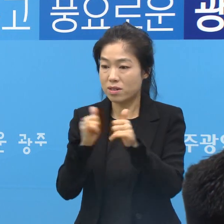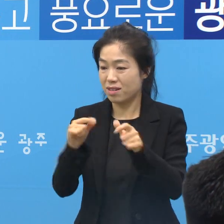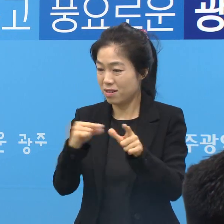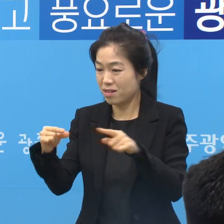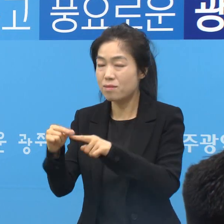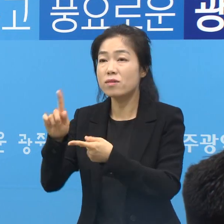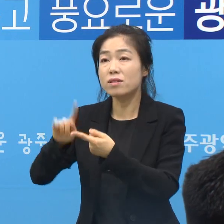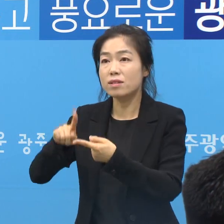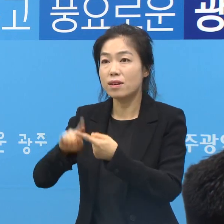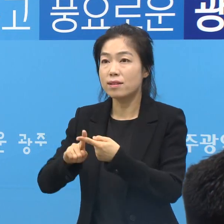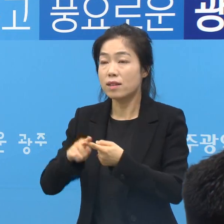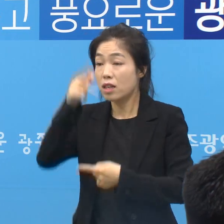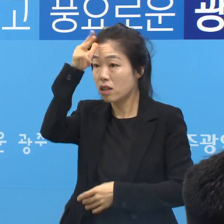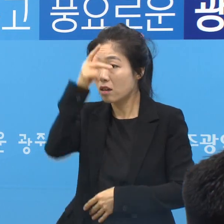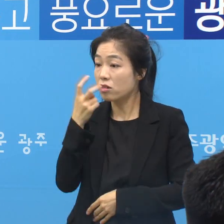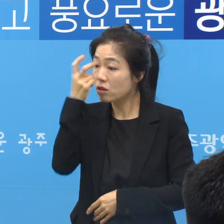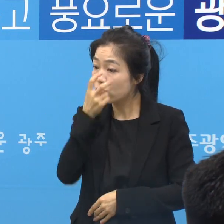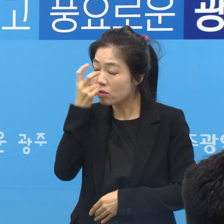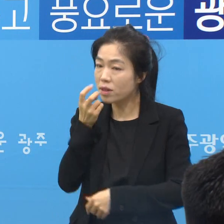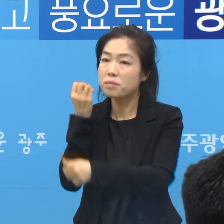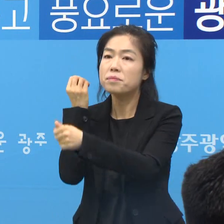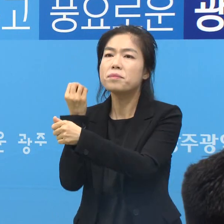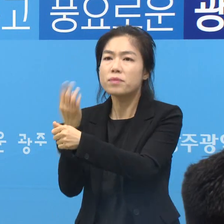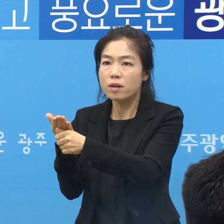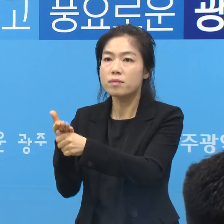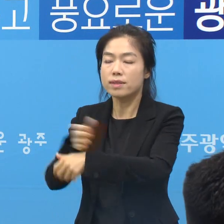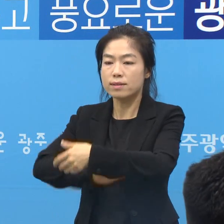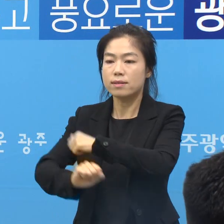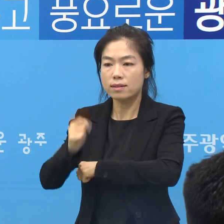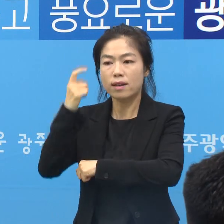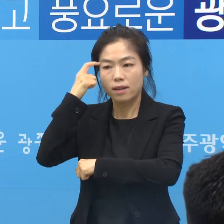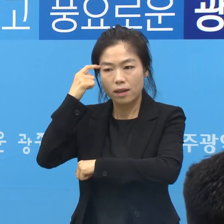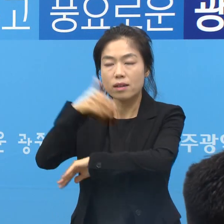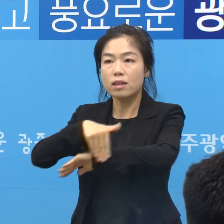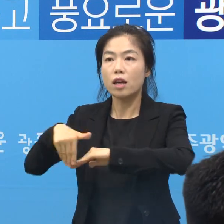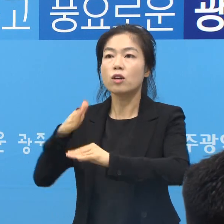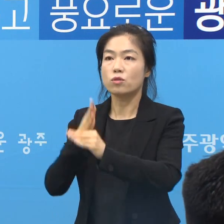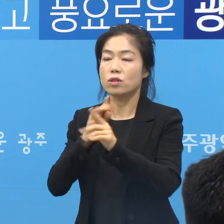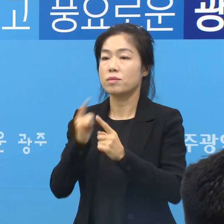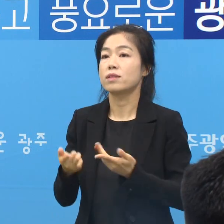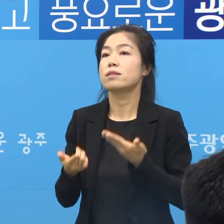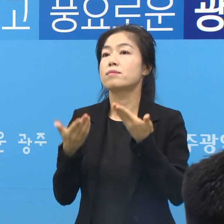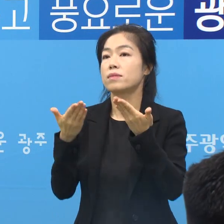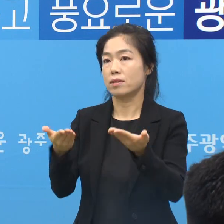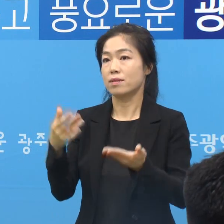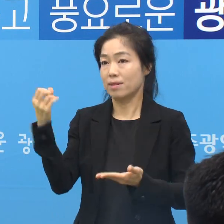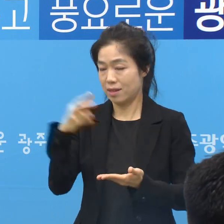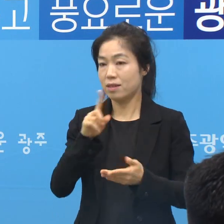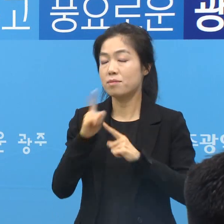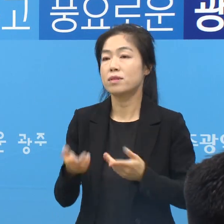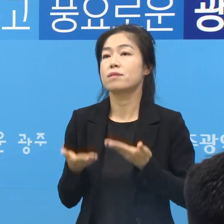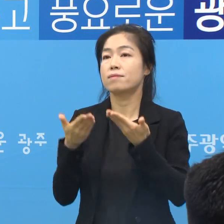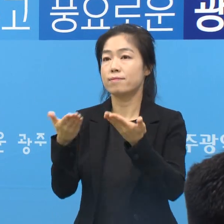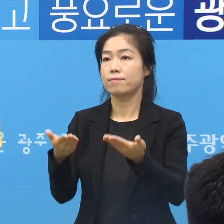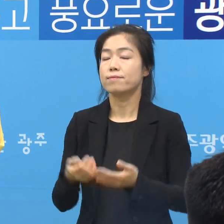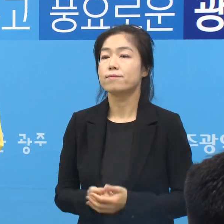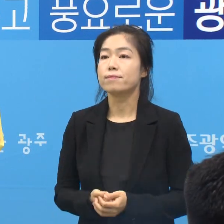대해서 수사기관 고발을 적극 검토하겠다는 말씀을 다시 한번 드리겠습니다.